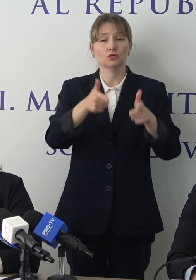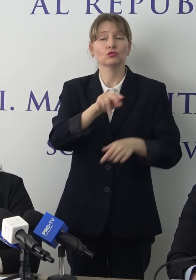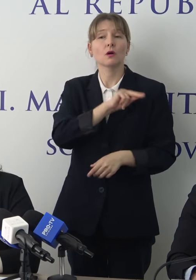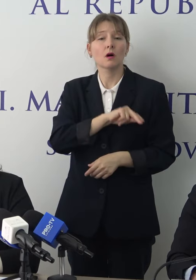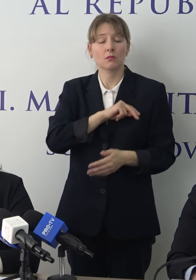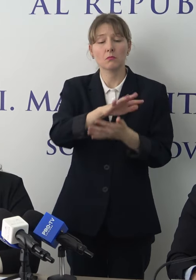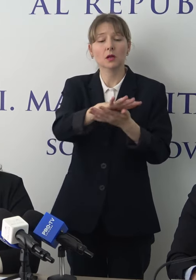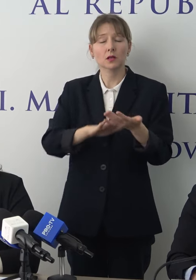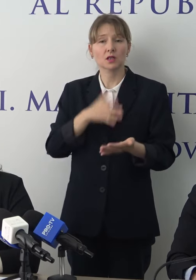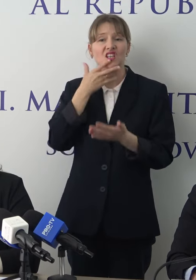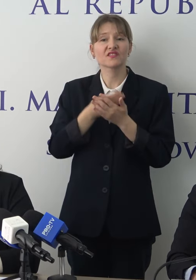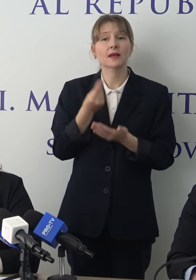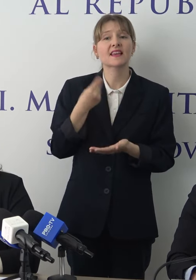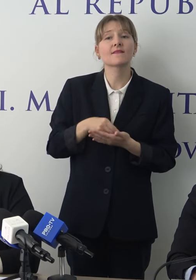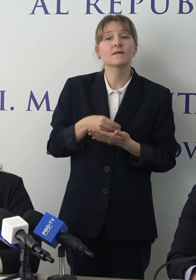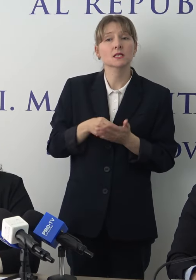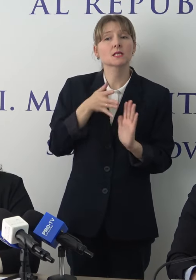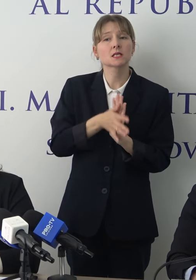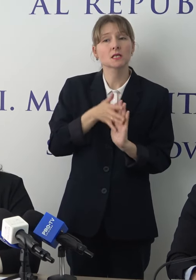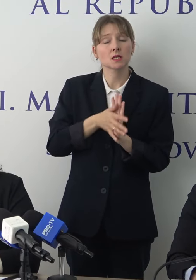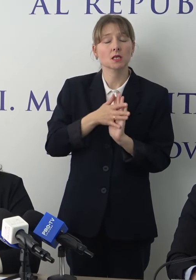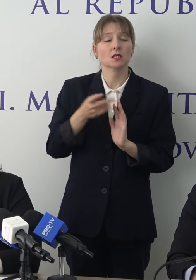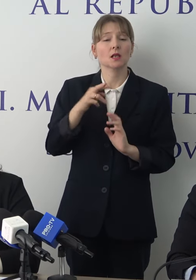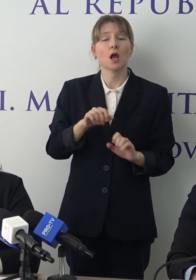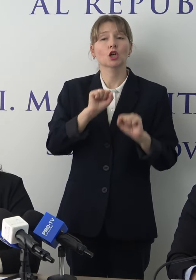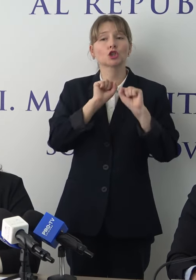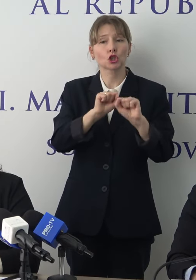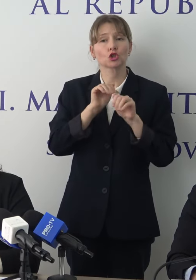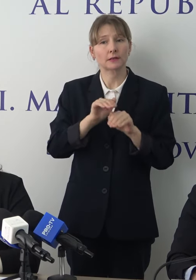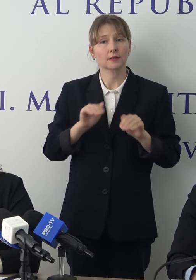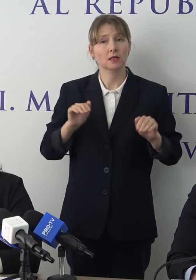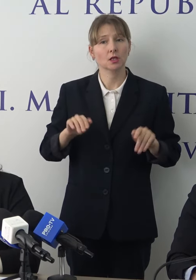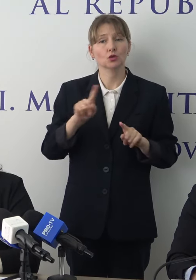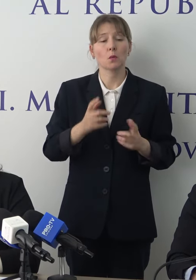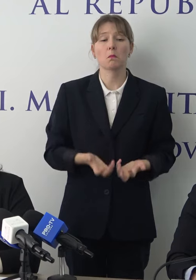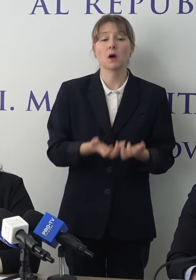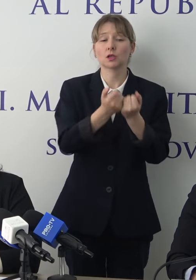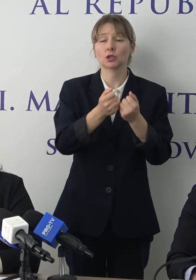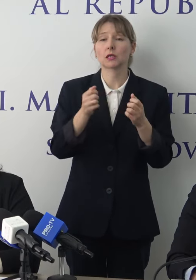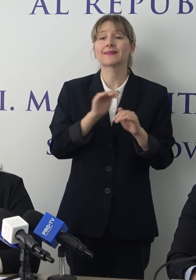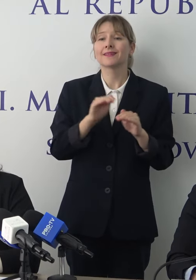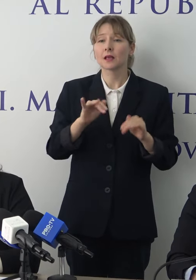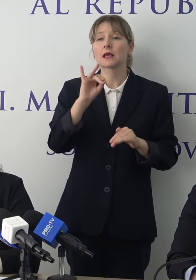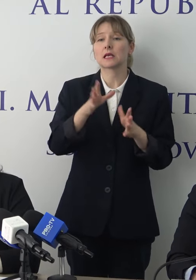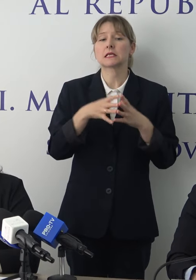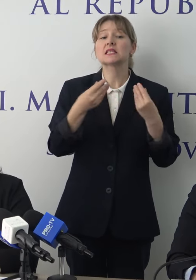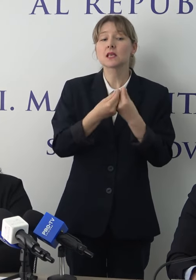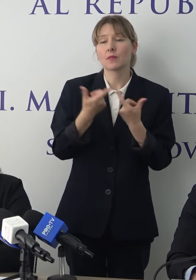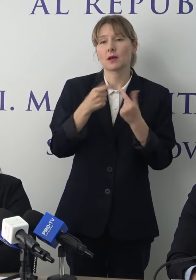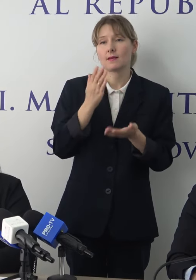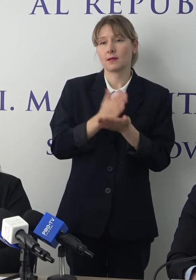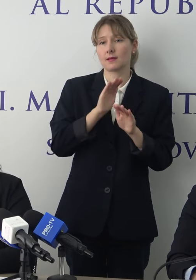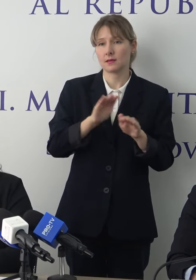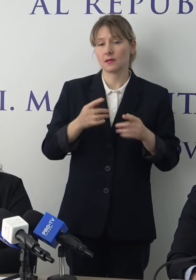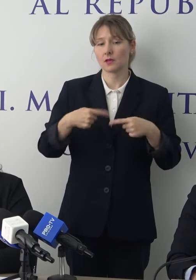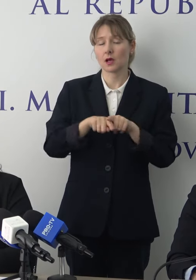să facă investiții în consolidarea sistemului de protecție a copilului pentru a susține cei mai vulnerabili copii și pe familiile acestora, inclusiv